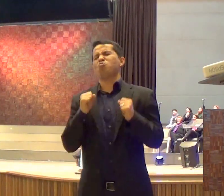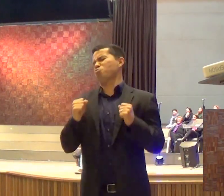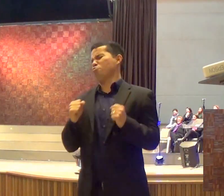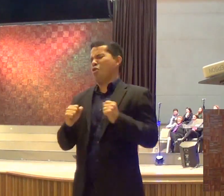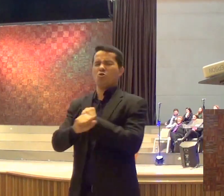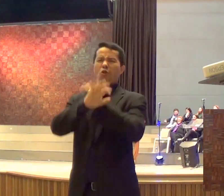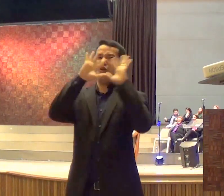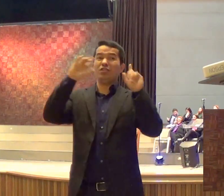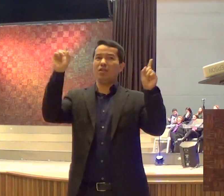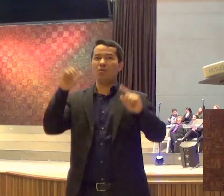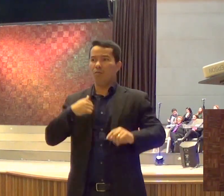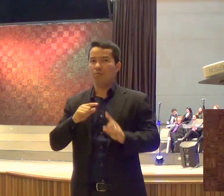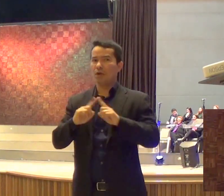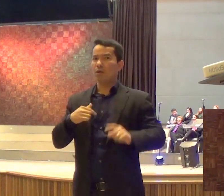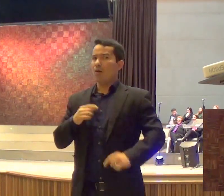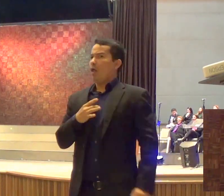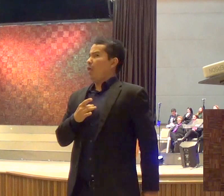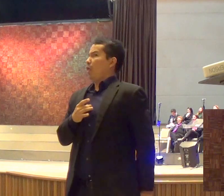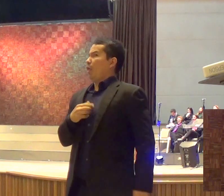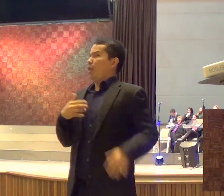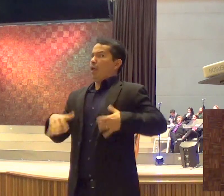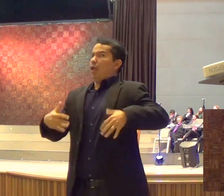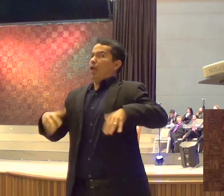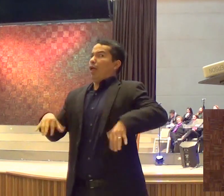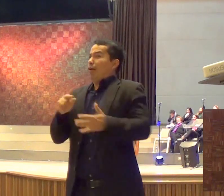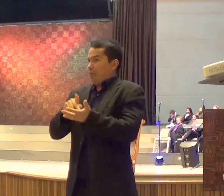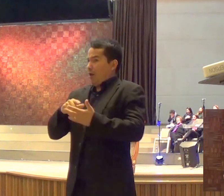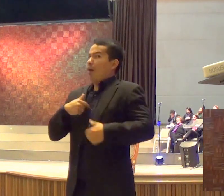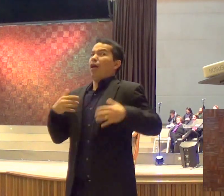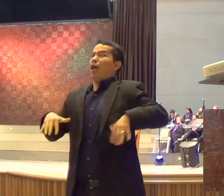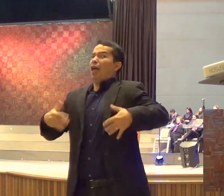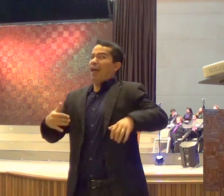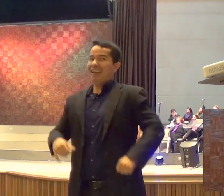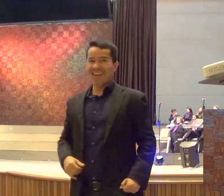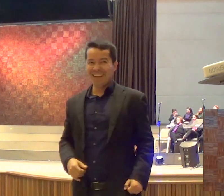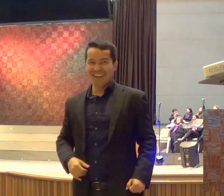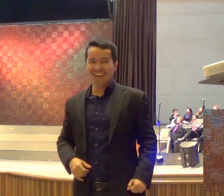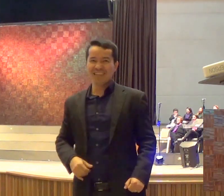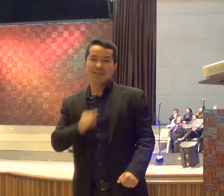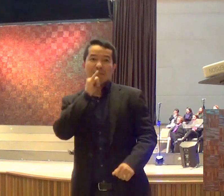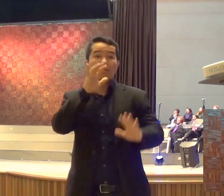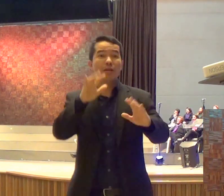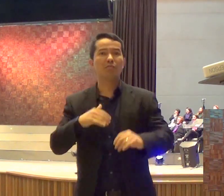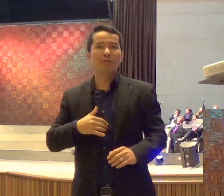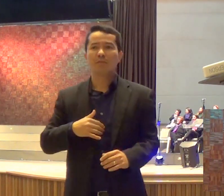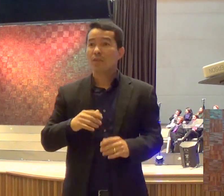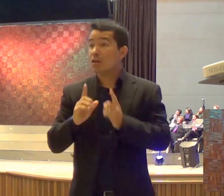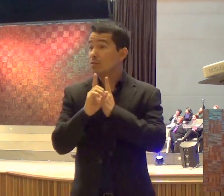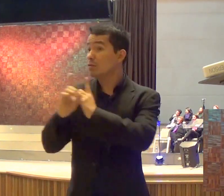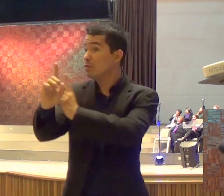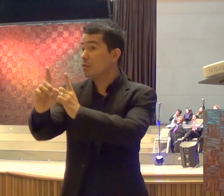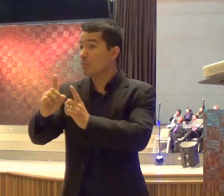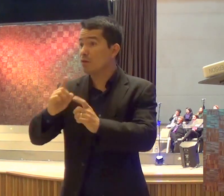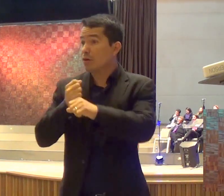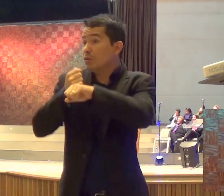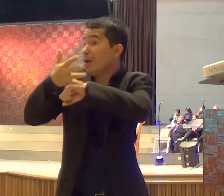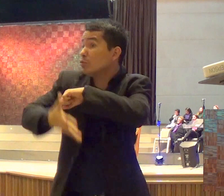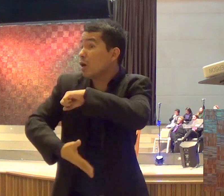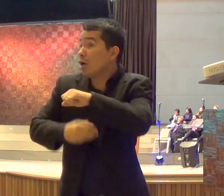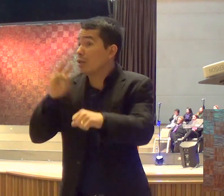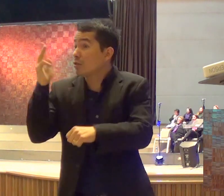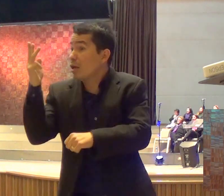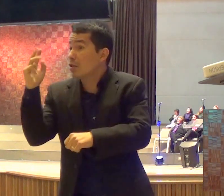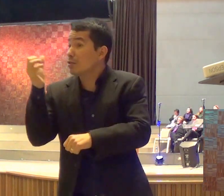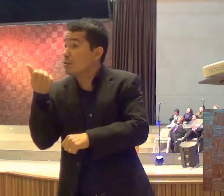particularmente eu acho tenso E aí eles estão lá alta madrugada e vem alguém andando sobre o mar havia